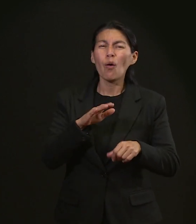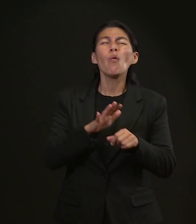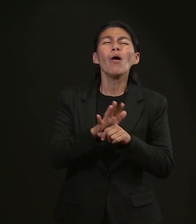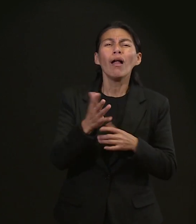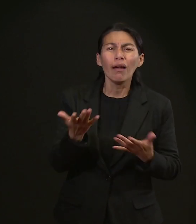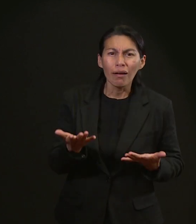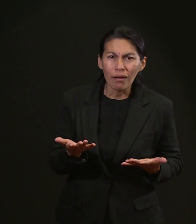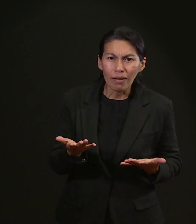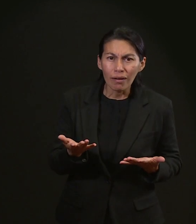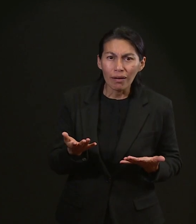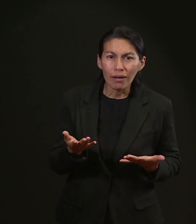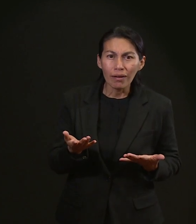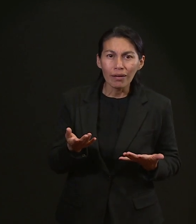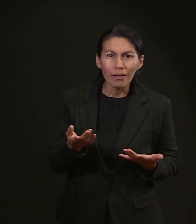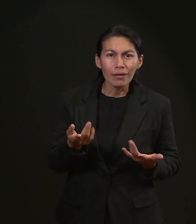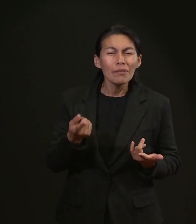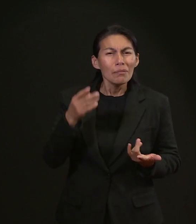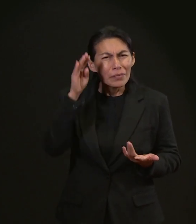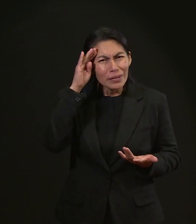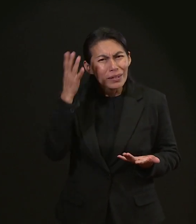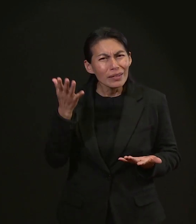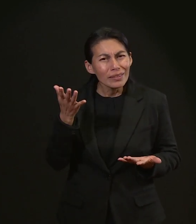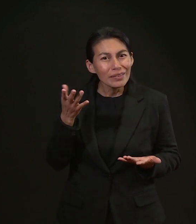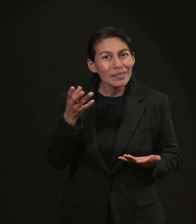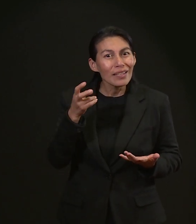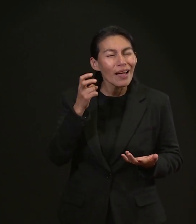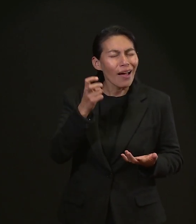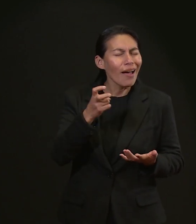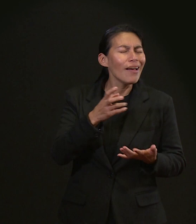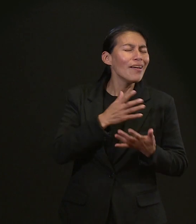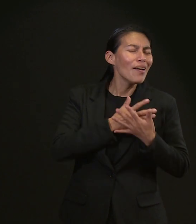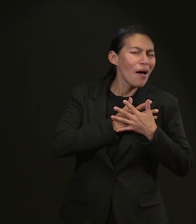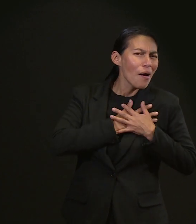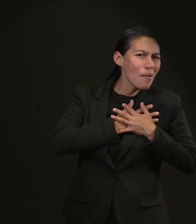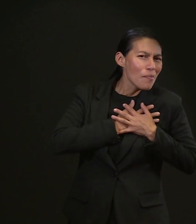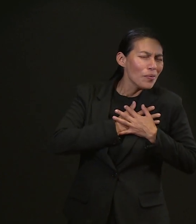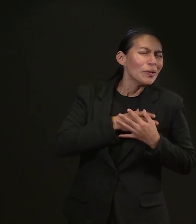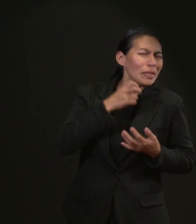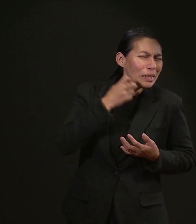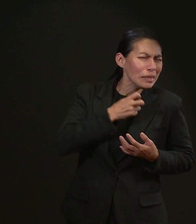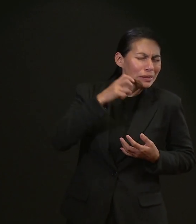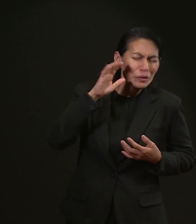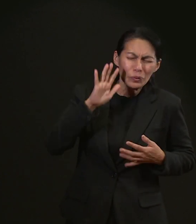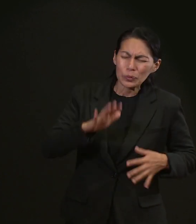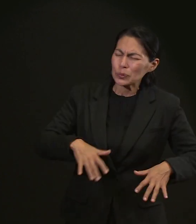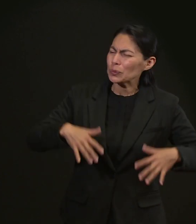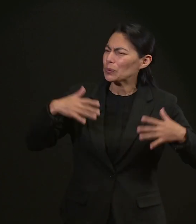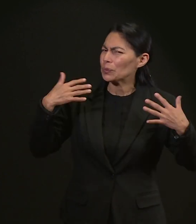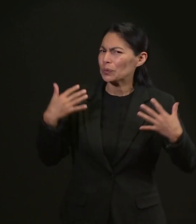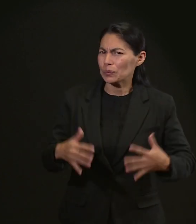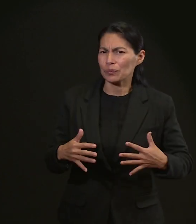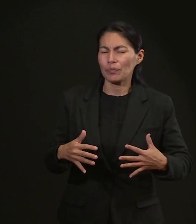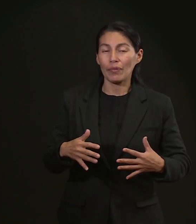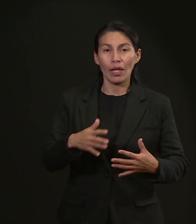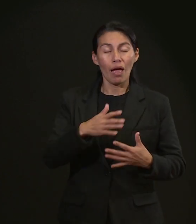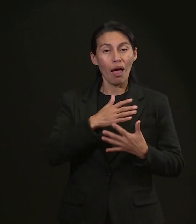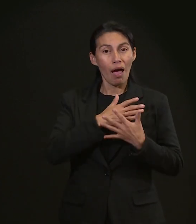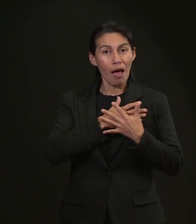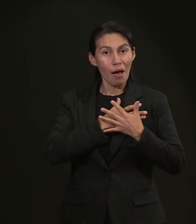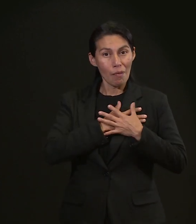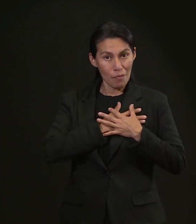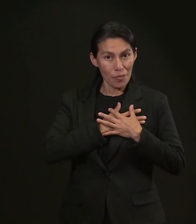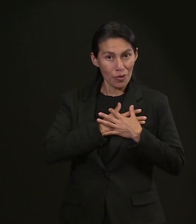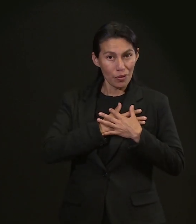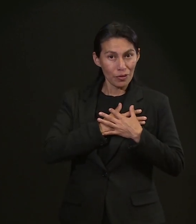imagínense cuáles efectivamente es el amor este amor es